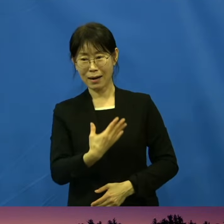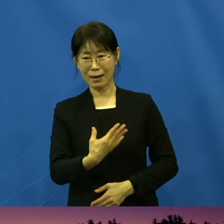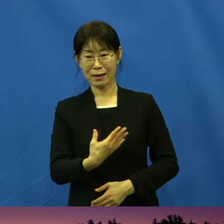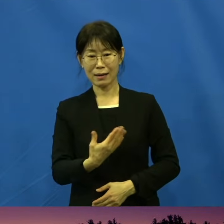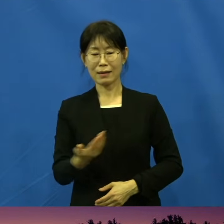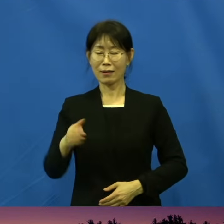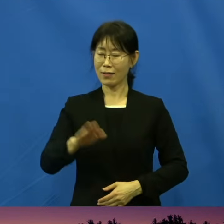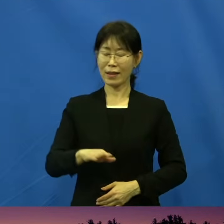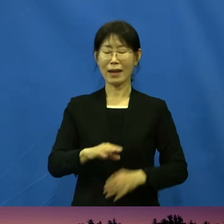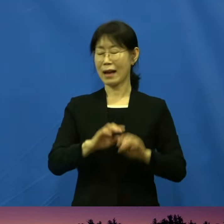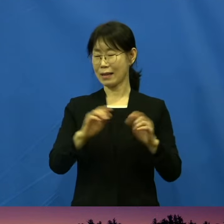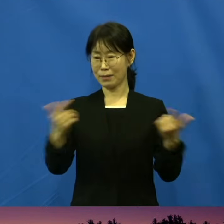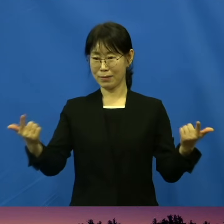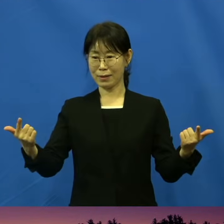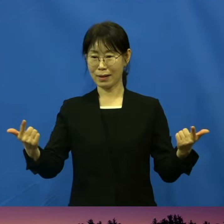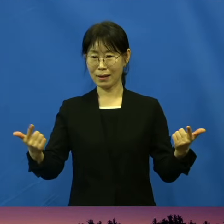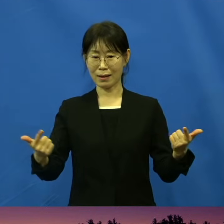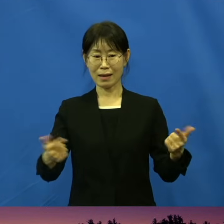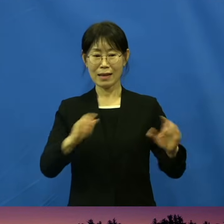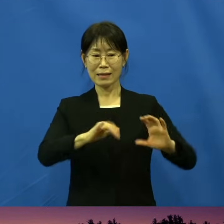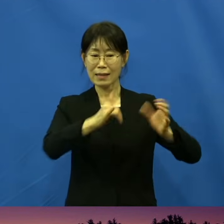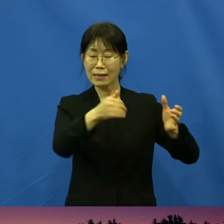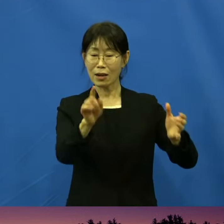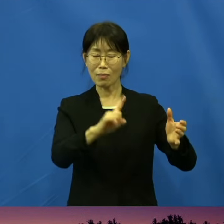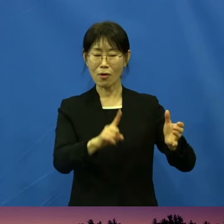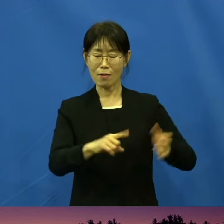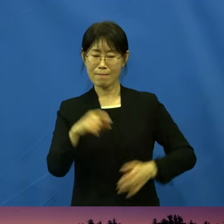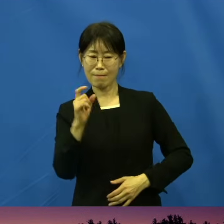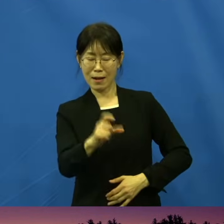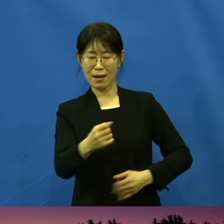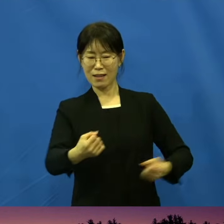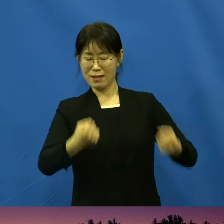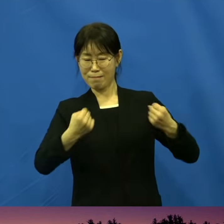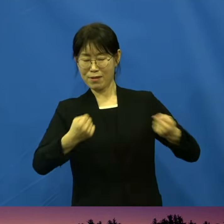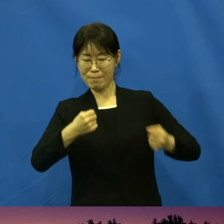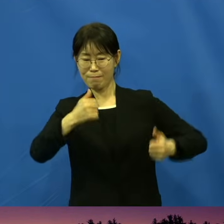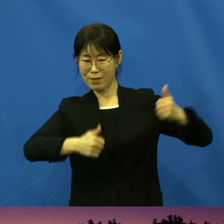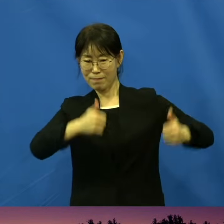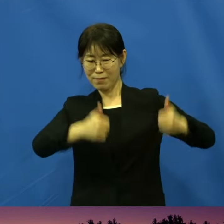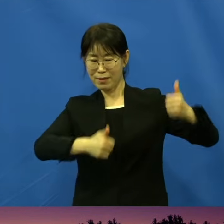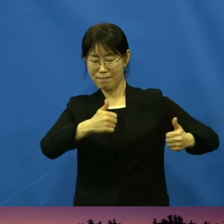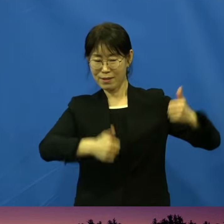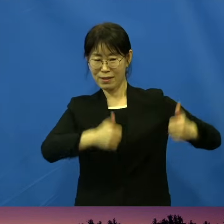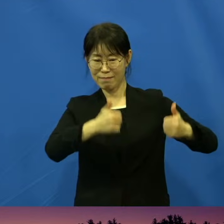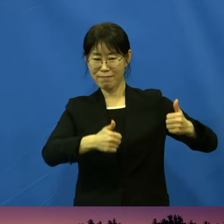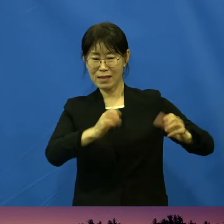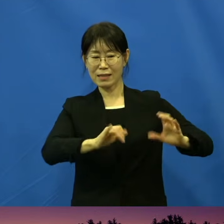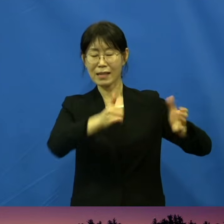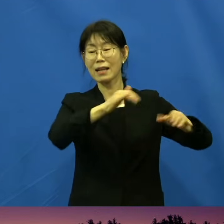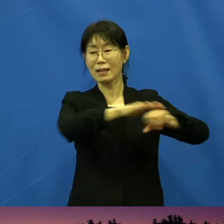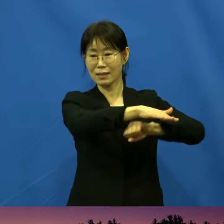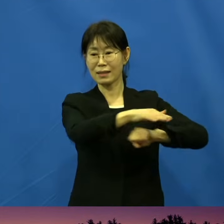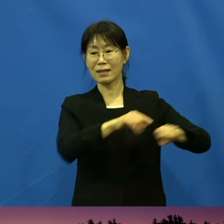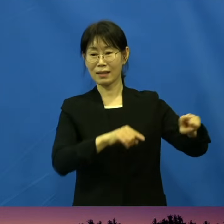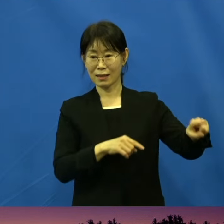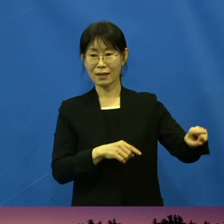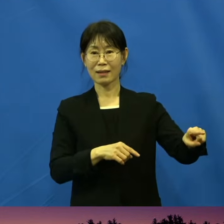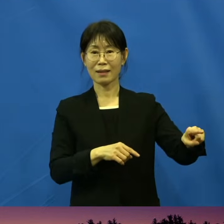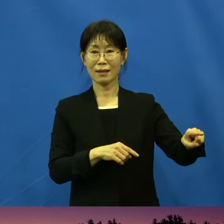강해지려고 노력을 합니다. 일평생 남에게 무시를 당하지 않기 위해서 힘을 키우는 거죠. 그래서 전부 다 올라가려고 하잖아요.